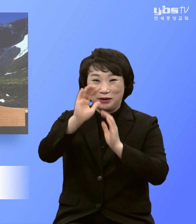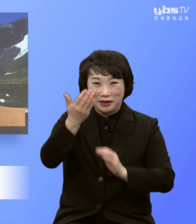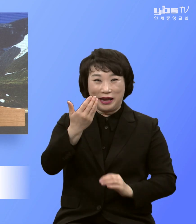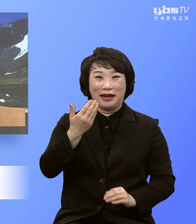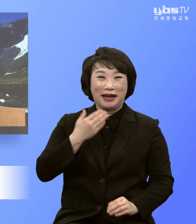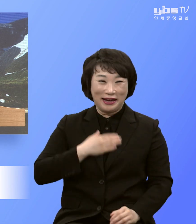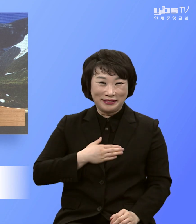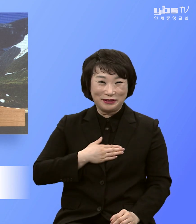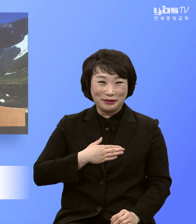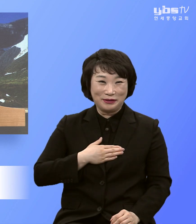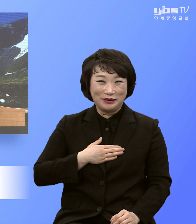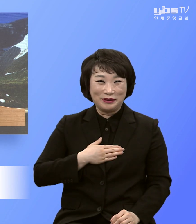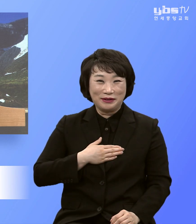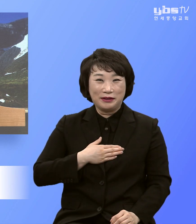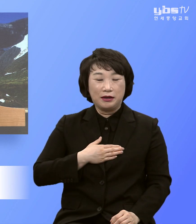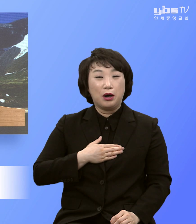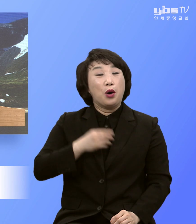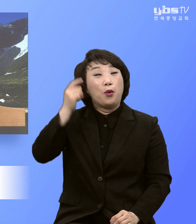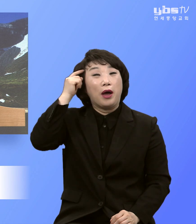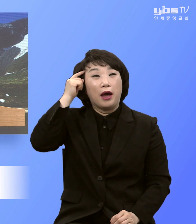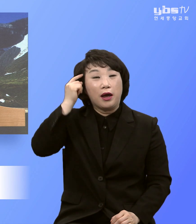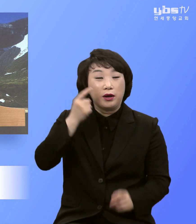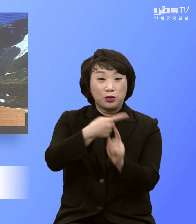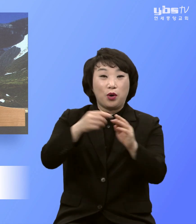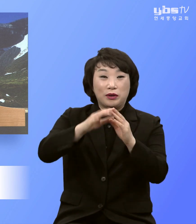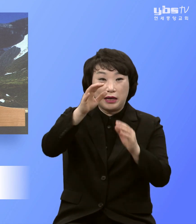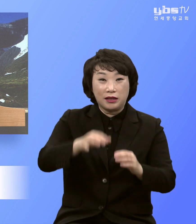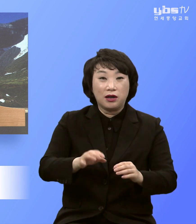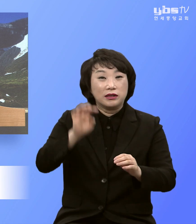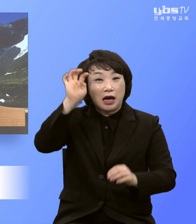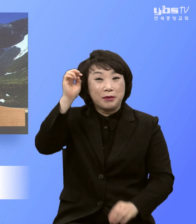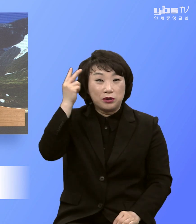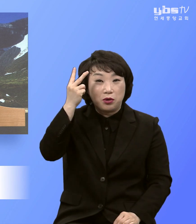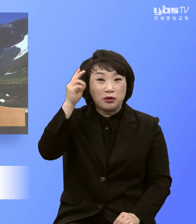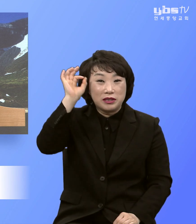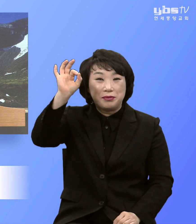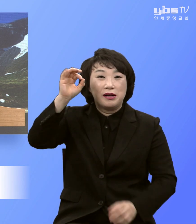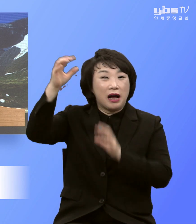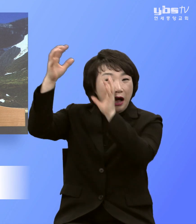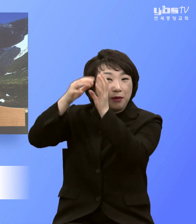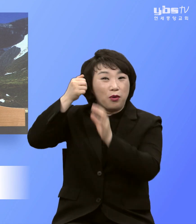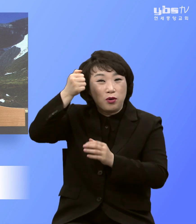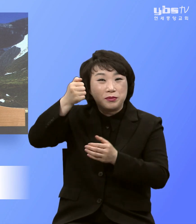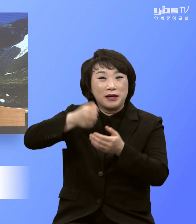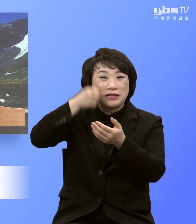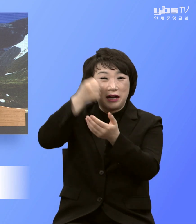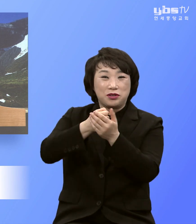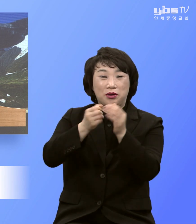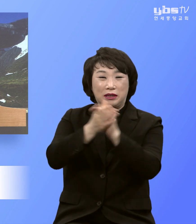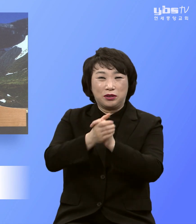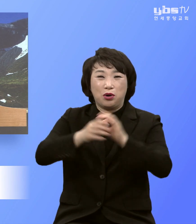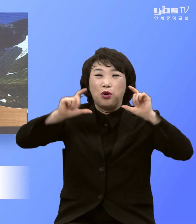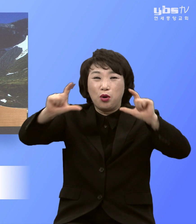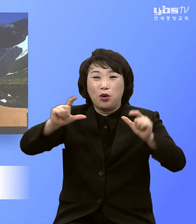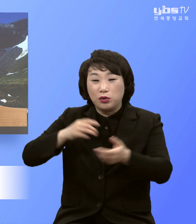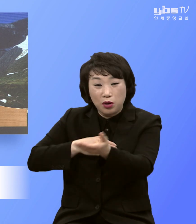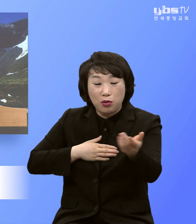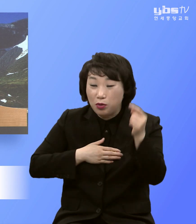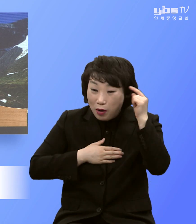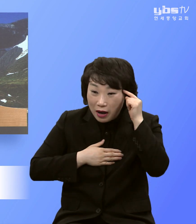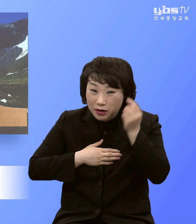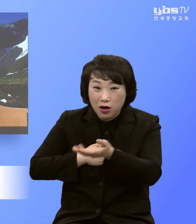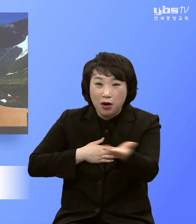것. 뭐 때문에 교회가 40일 그리고 10일 작정 기도를 만들어도 기도합니까? 여러분의